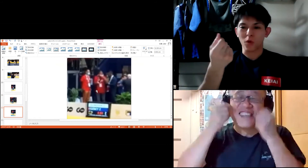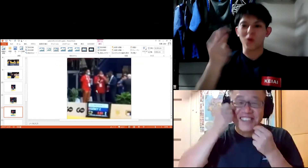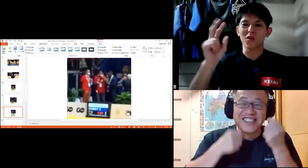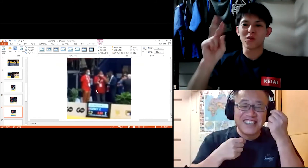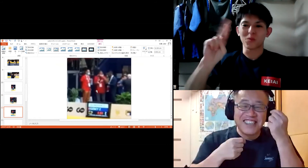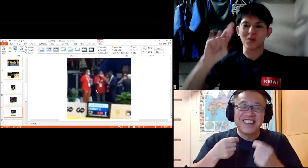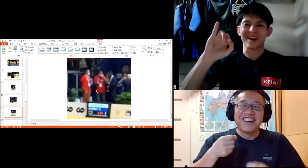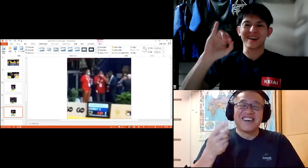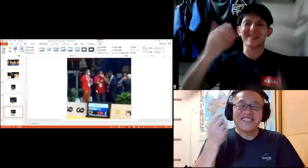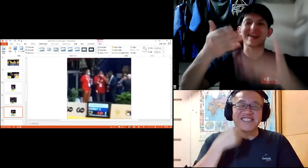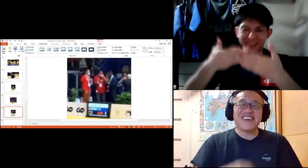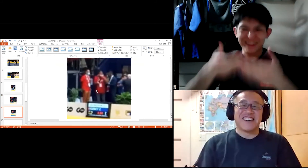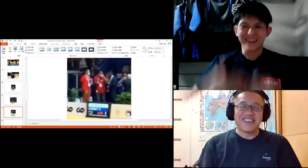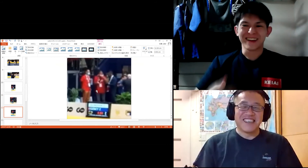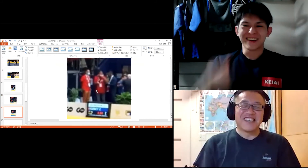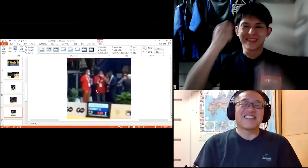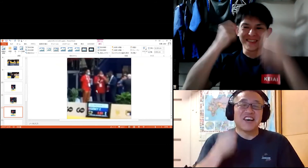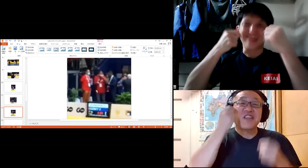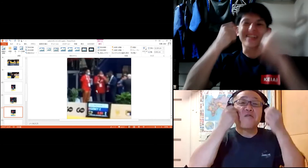スタッフがない。